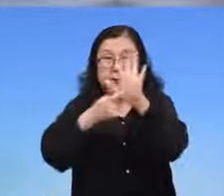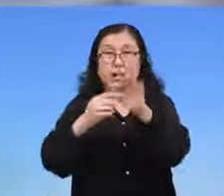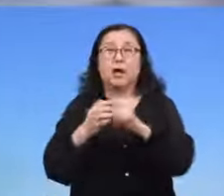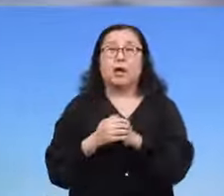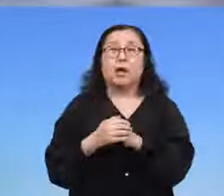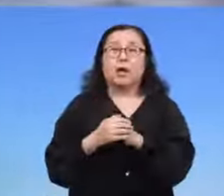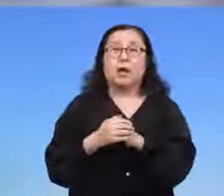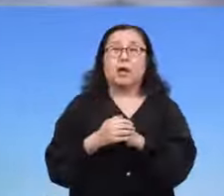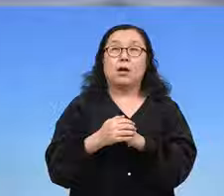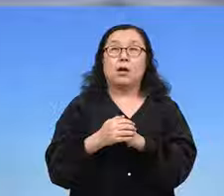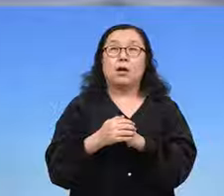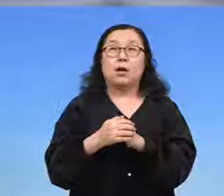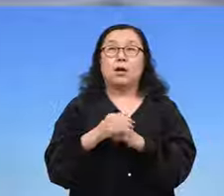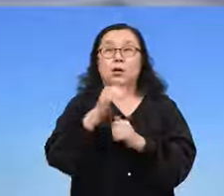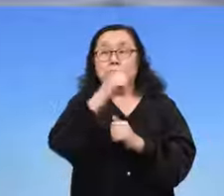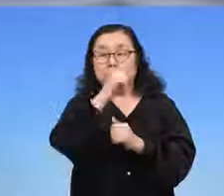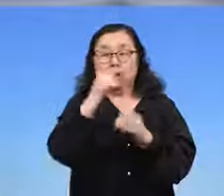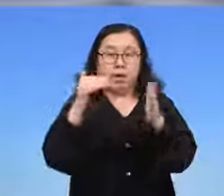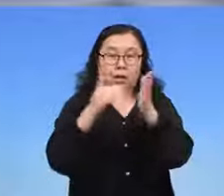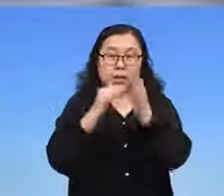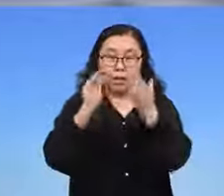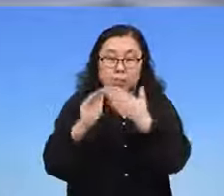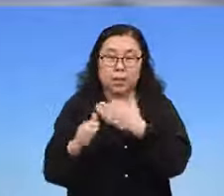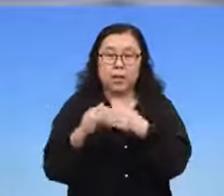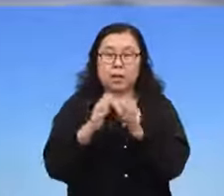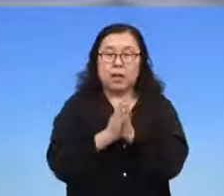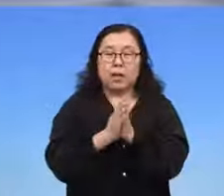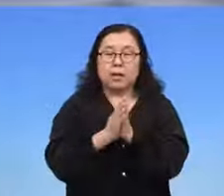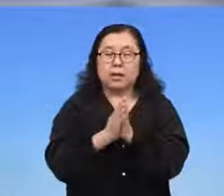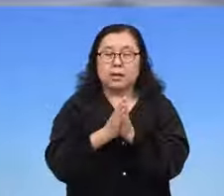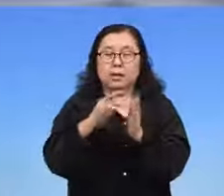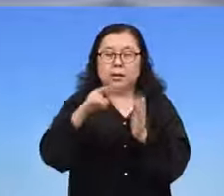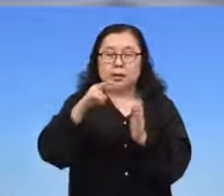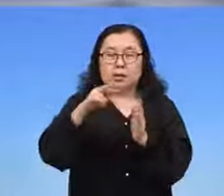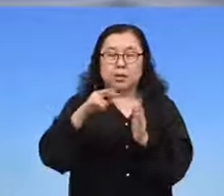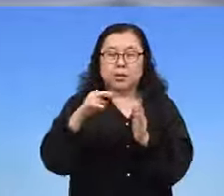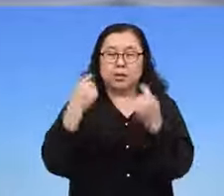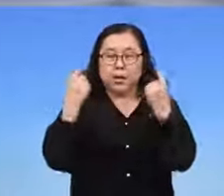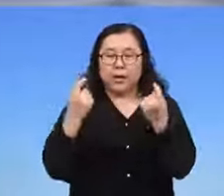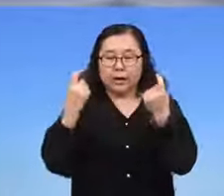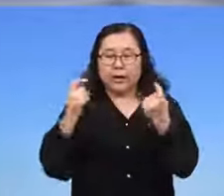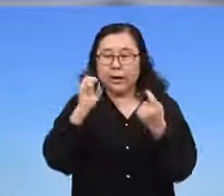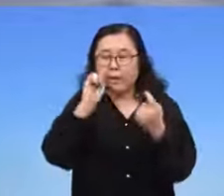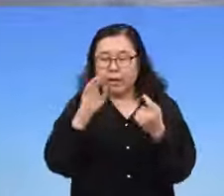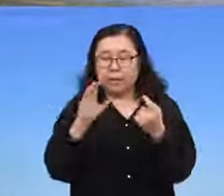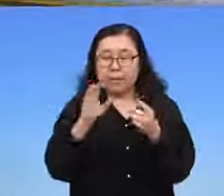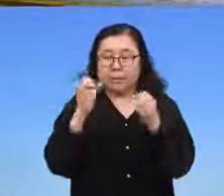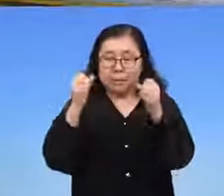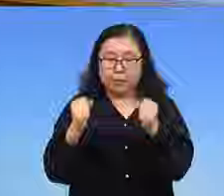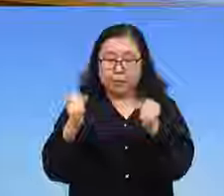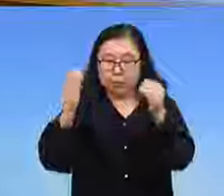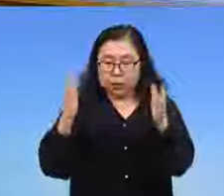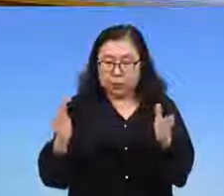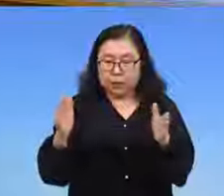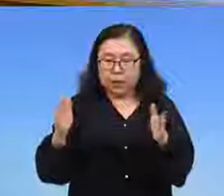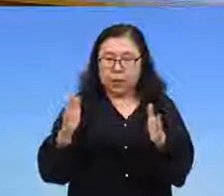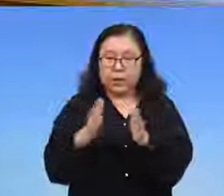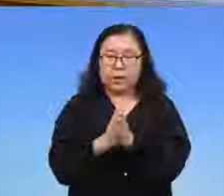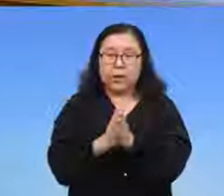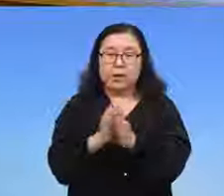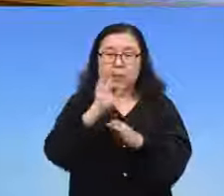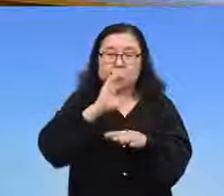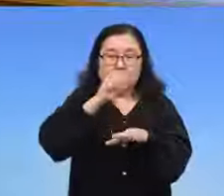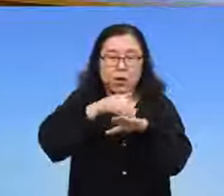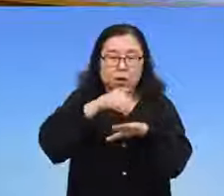했습니다. 이런 내용이에요. 수도원을 소개한 후에 그 수도승이 한 말이 이렇습니다. 여행객에게 머무시는 동안,